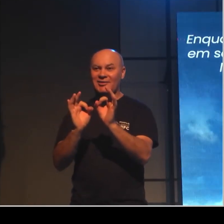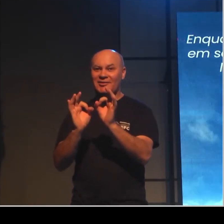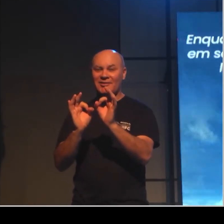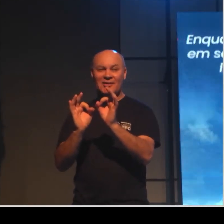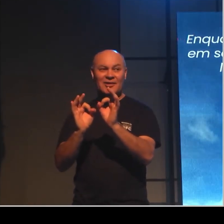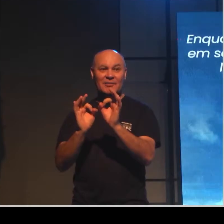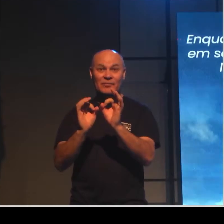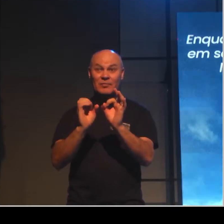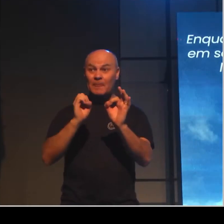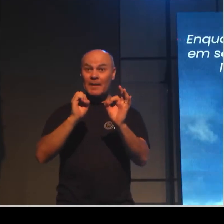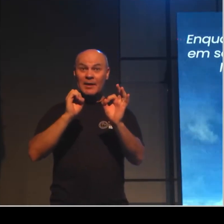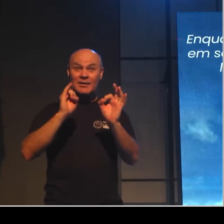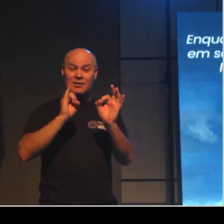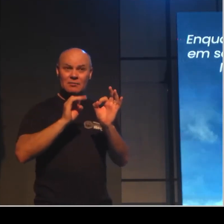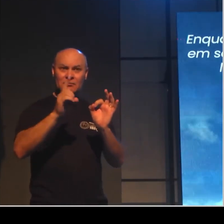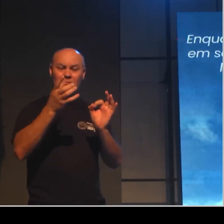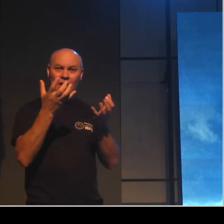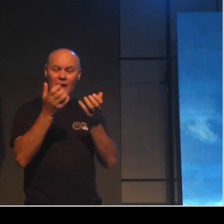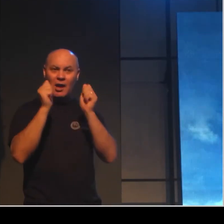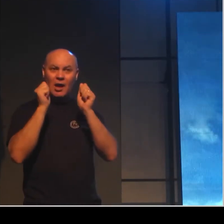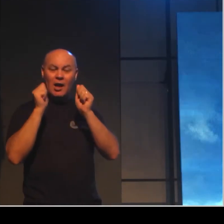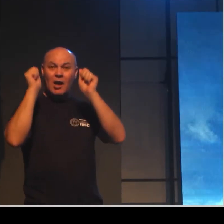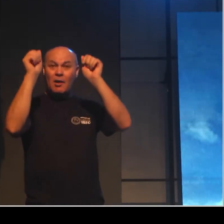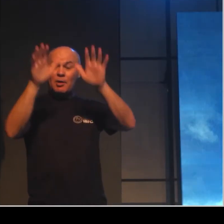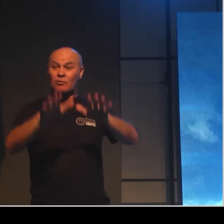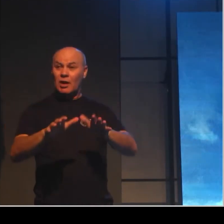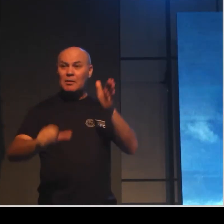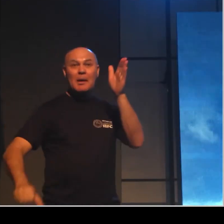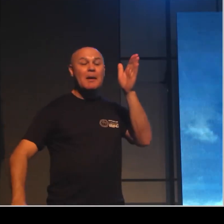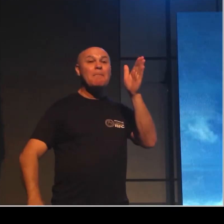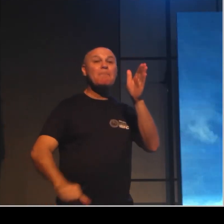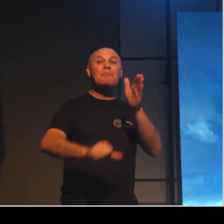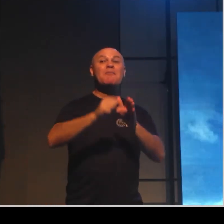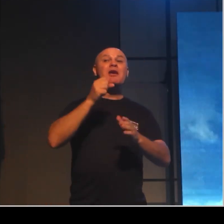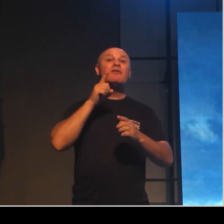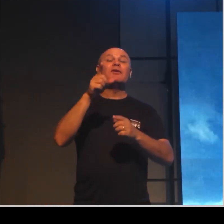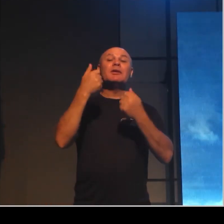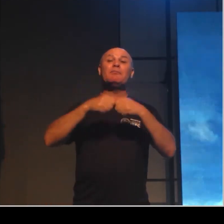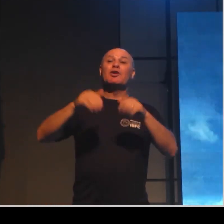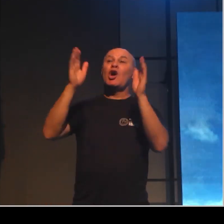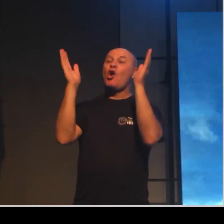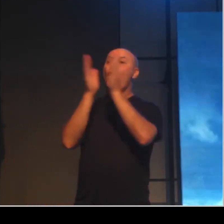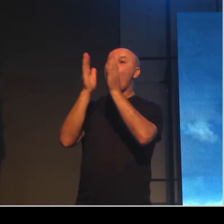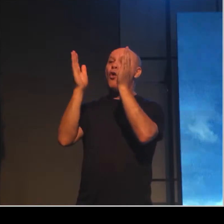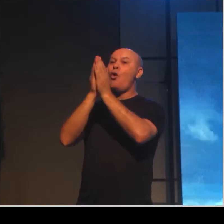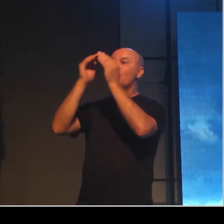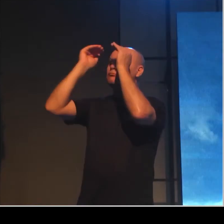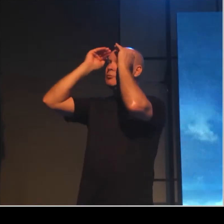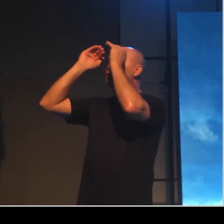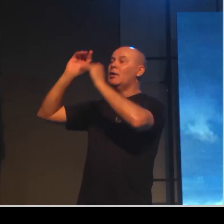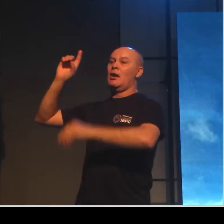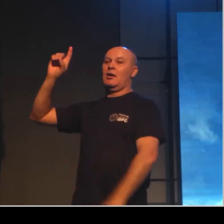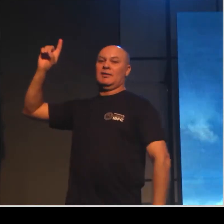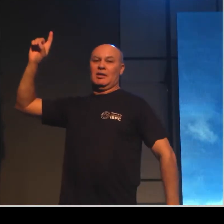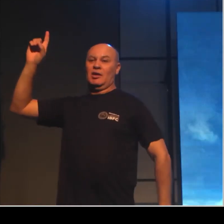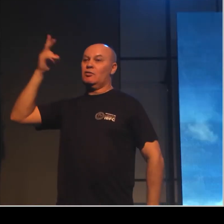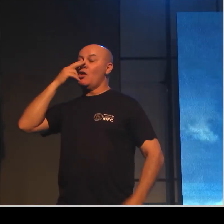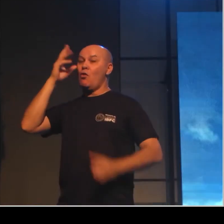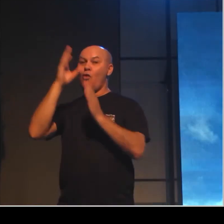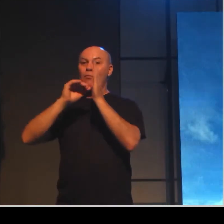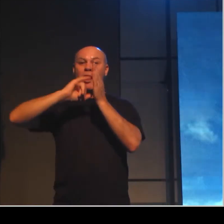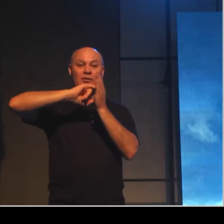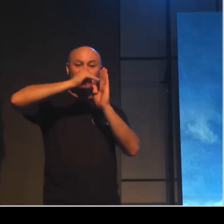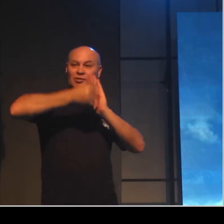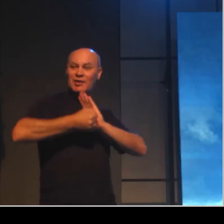abençoado, você primeiro precisa cooperar com o plano de Deus como José, e a segunda coisa que você precisa fazer é